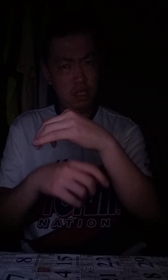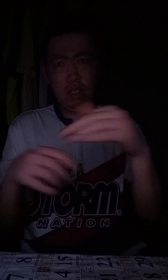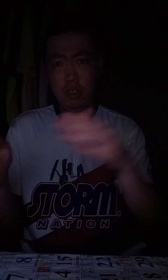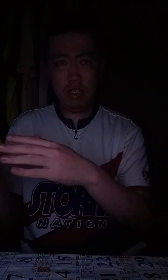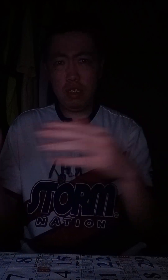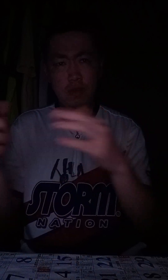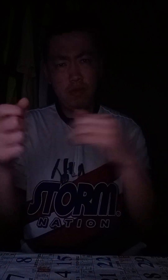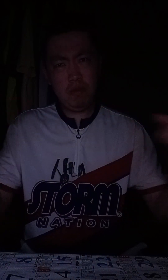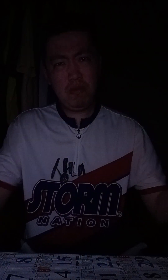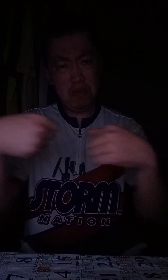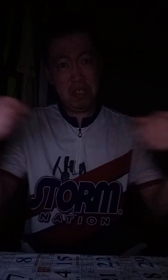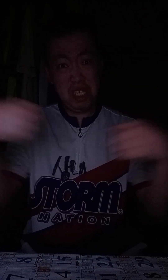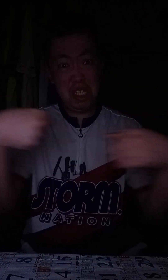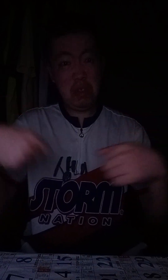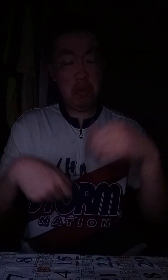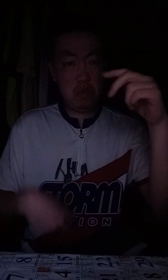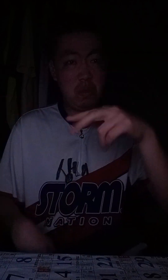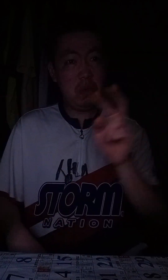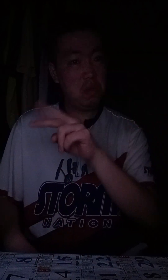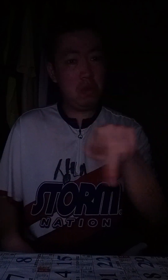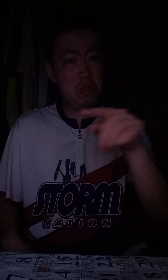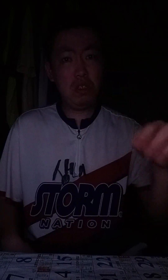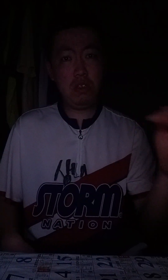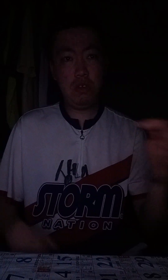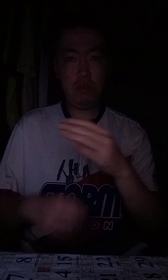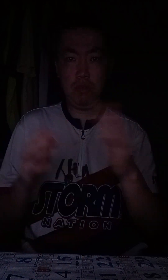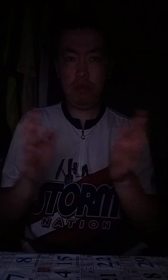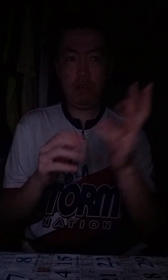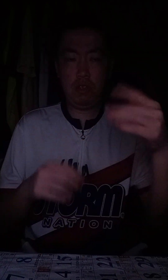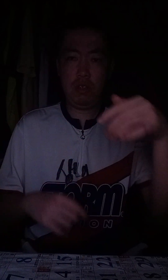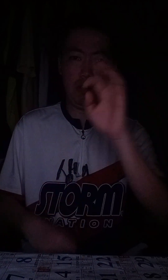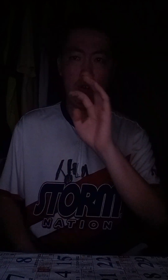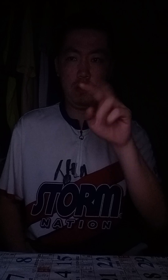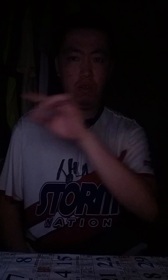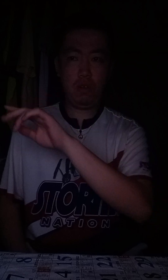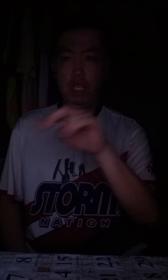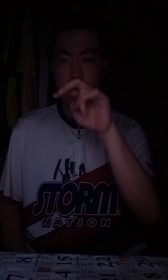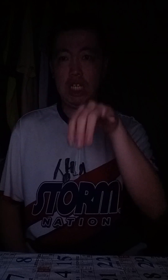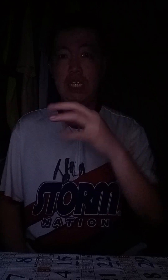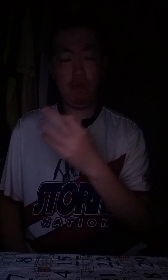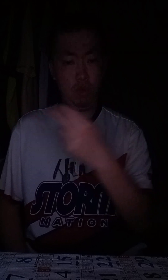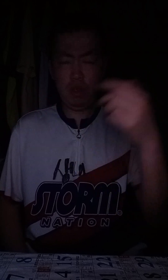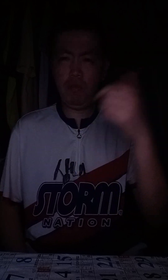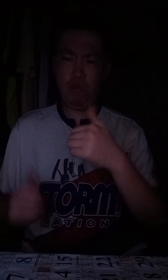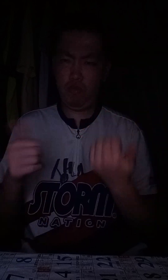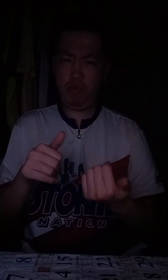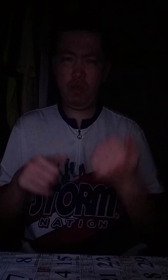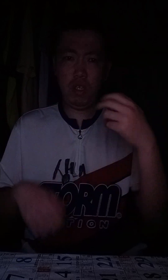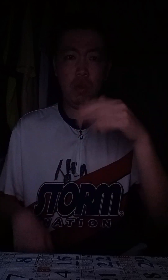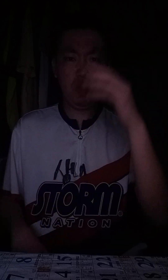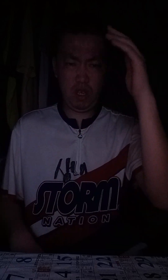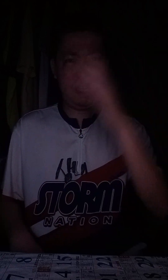다 부딪히고 저절로 옮겨져가지고. 이 사고로 직장인 42살 김모 씨가 숨지고 동료 4명이